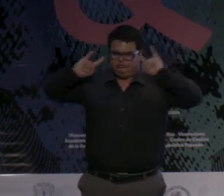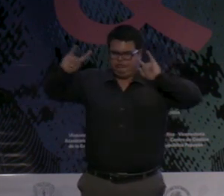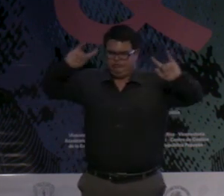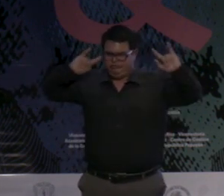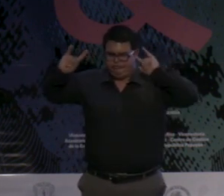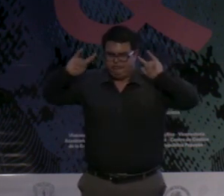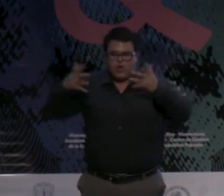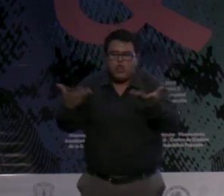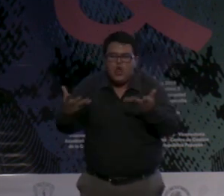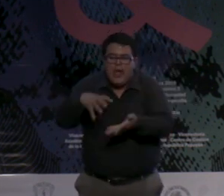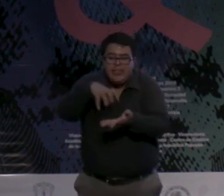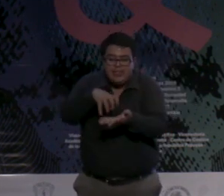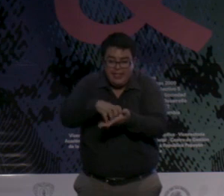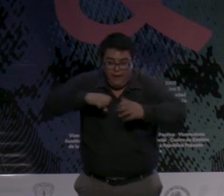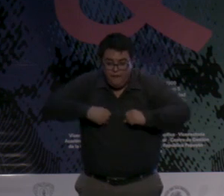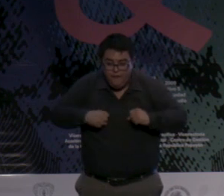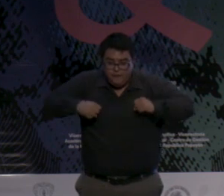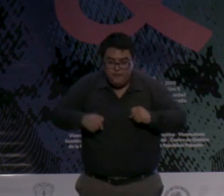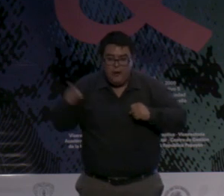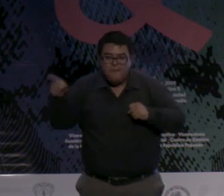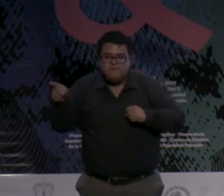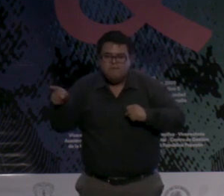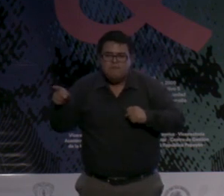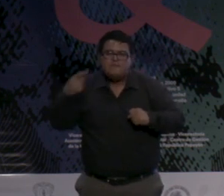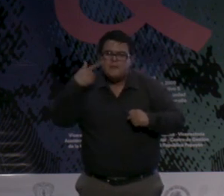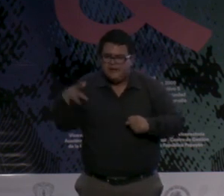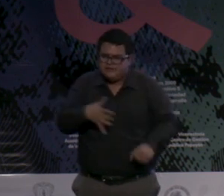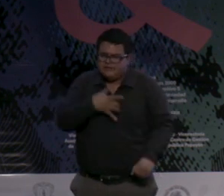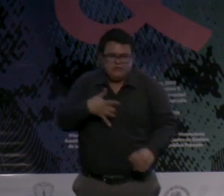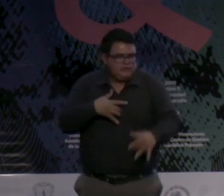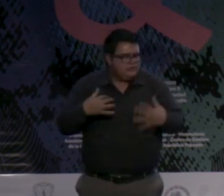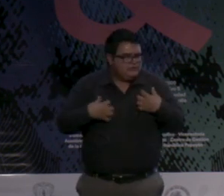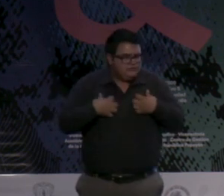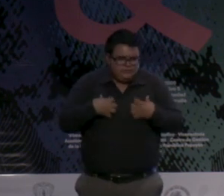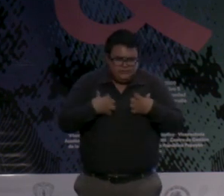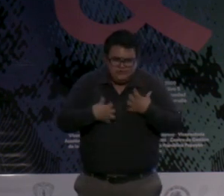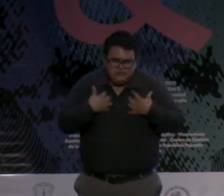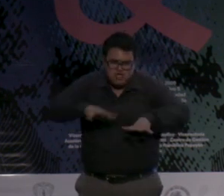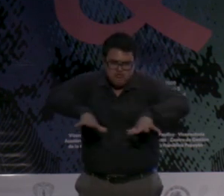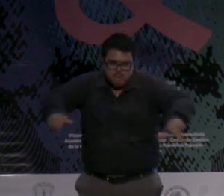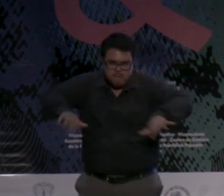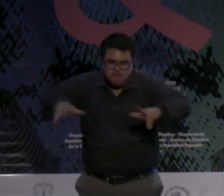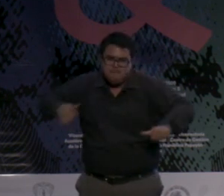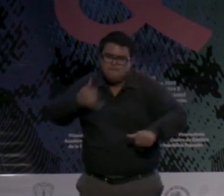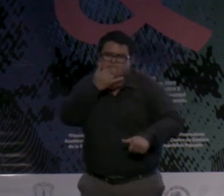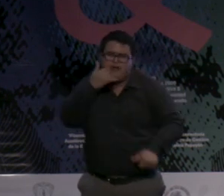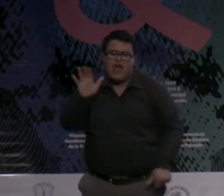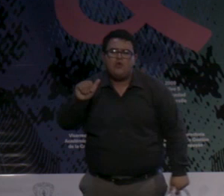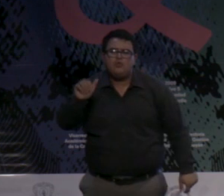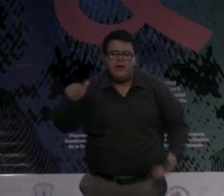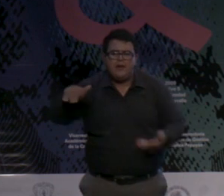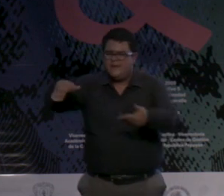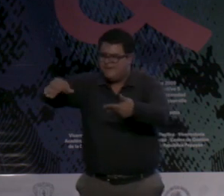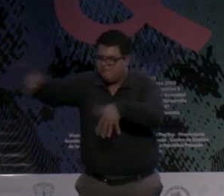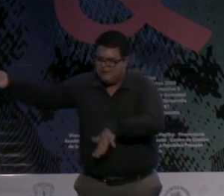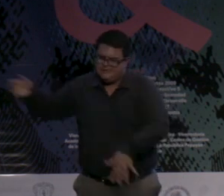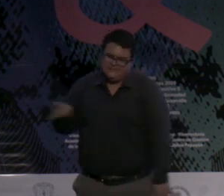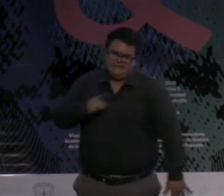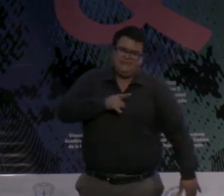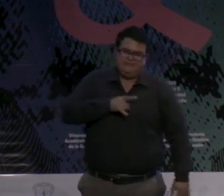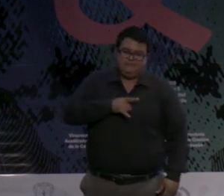a una presión psicológica muy alta de estar escuchando las demoliciones todo el tiempo, haciendo que esta fuera la única casa habitada era de un sector, de un